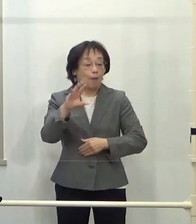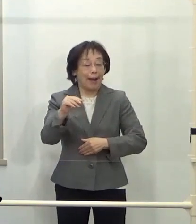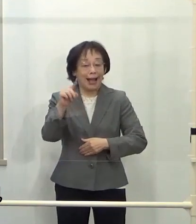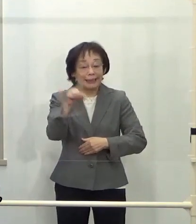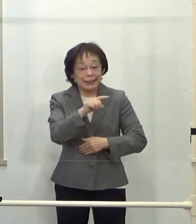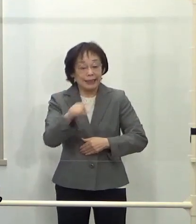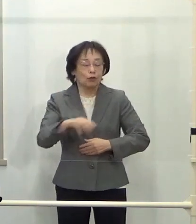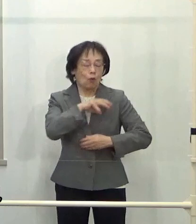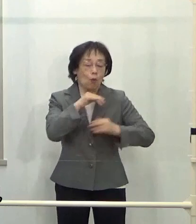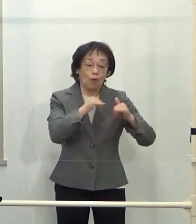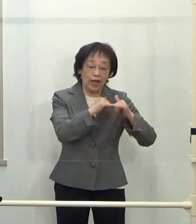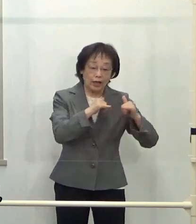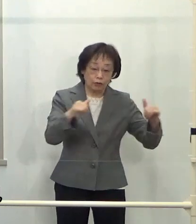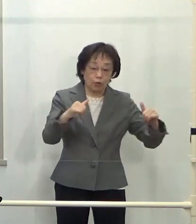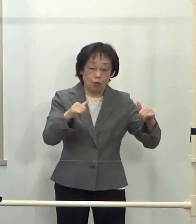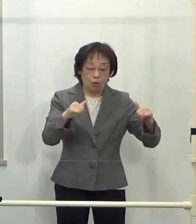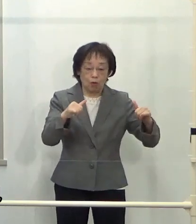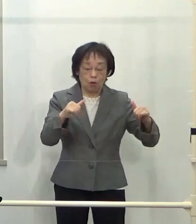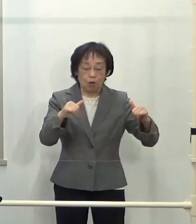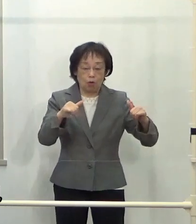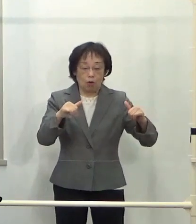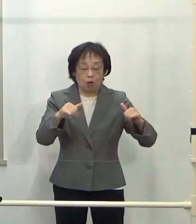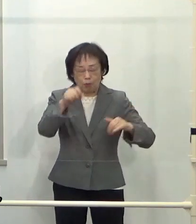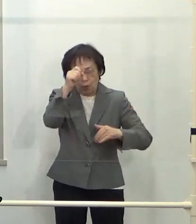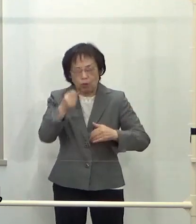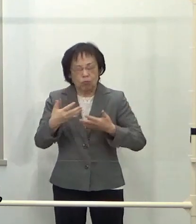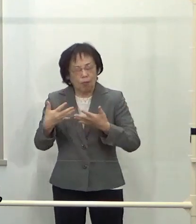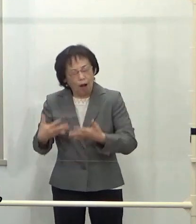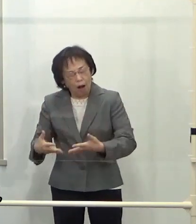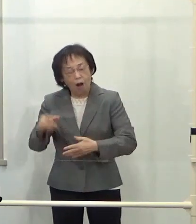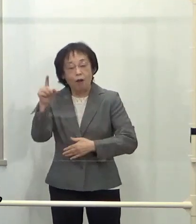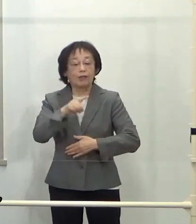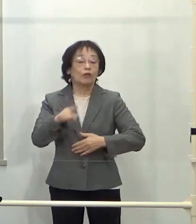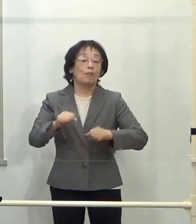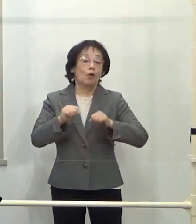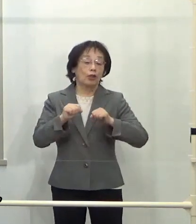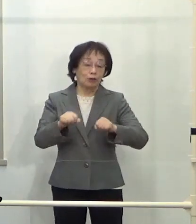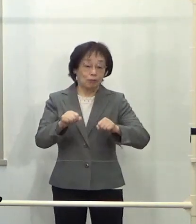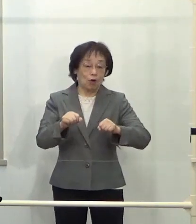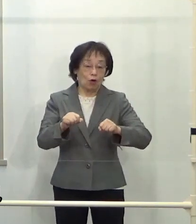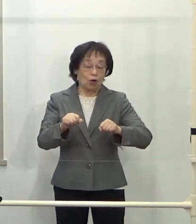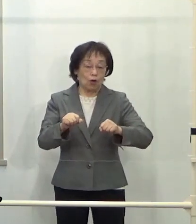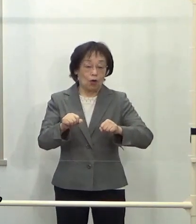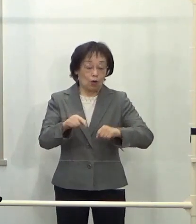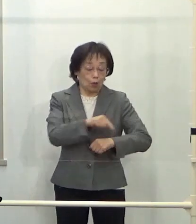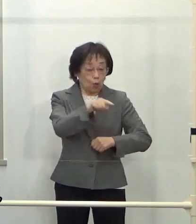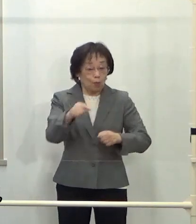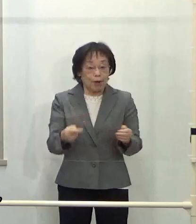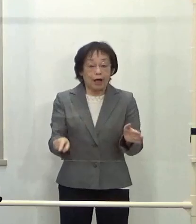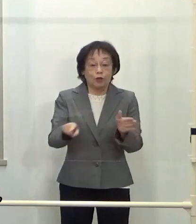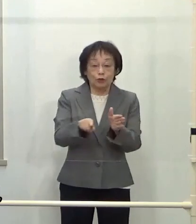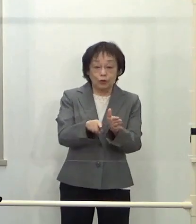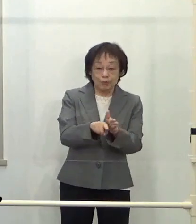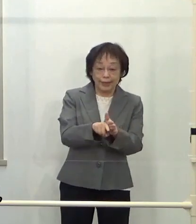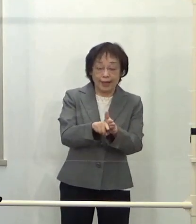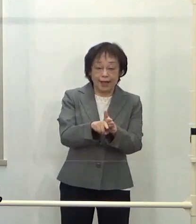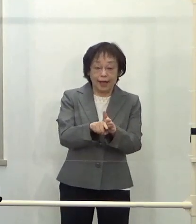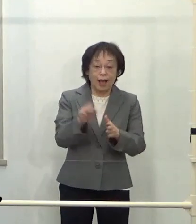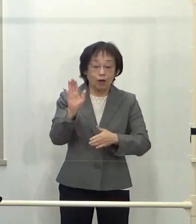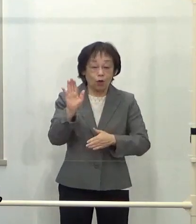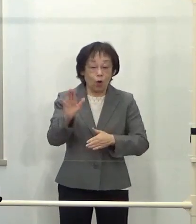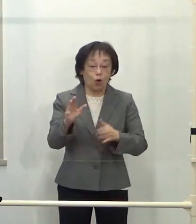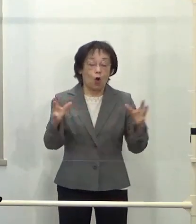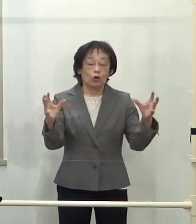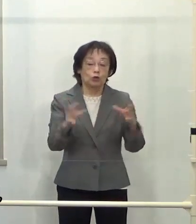して介護の従事者がたくさんの従事者がいらっしゃいますが、間違いなくそれを進めていくためにはですね、やはり